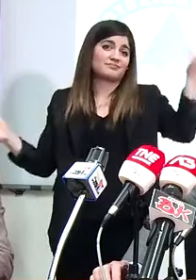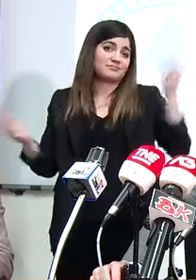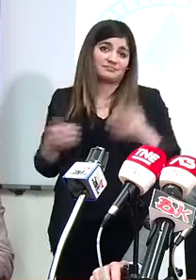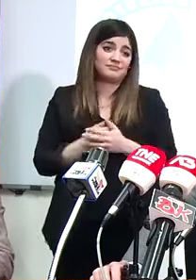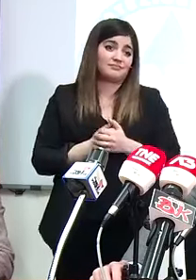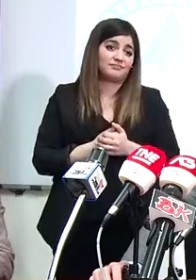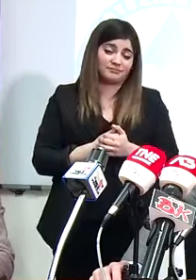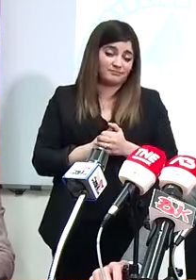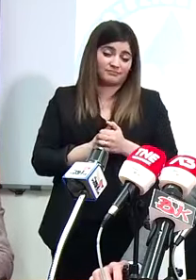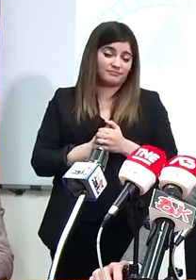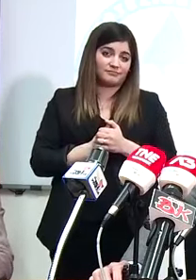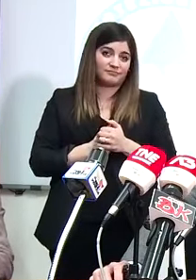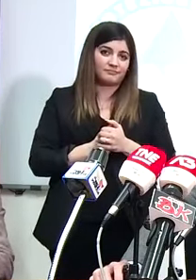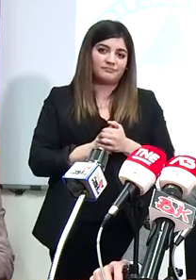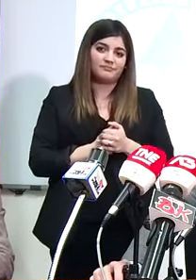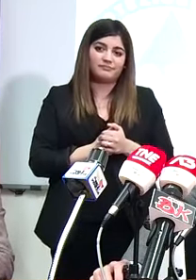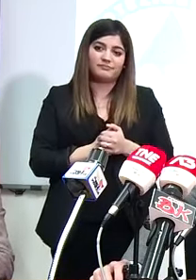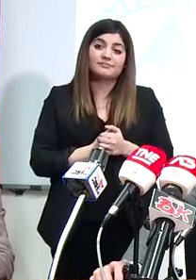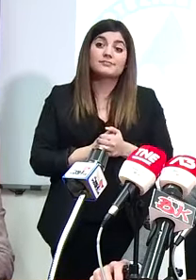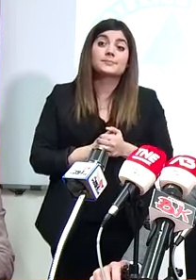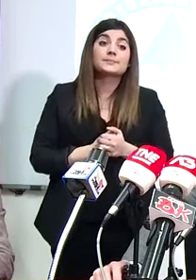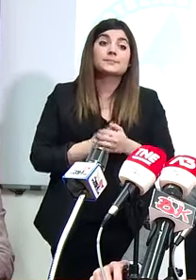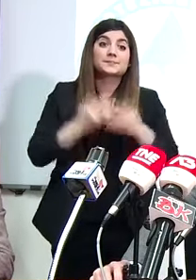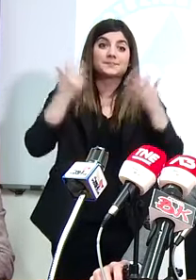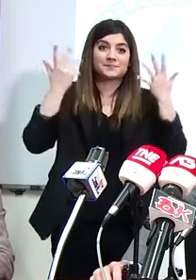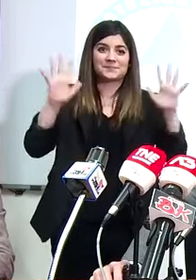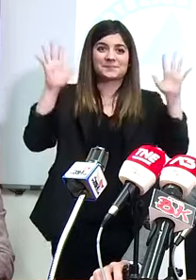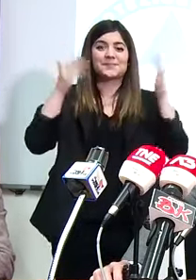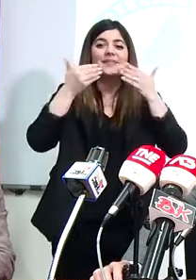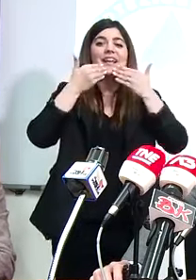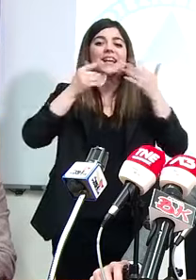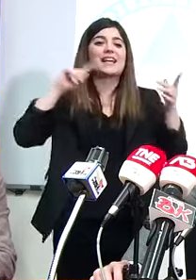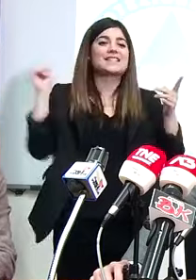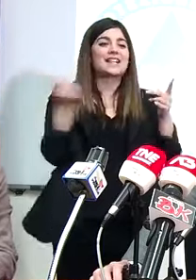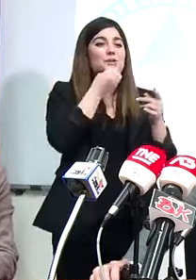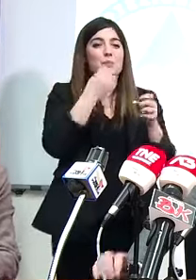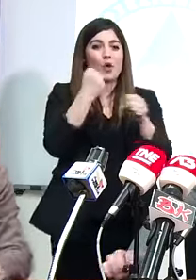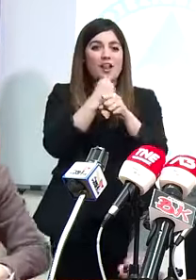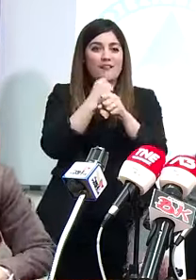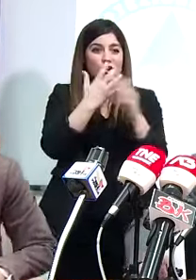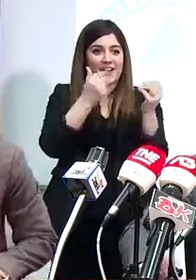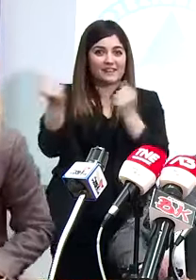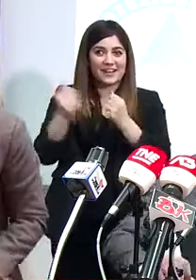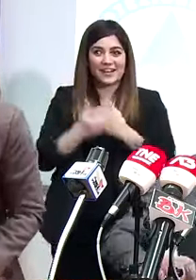così grazie signori buon lavoro grazie